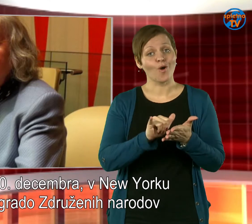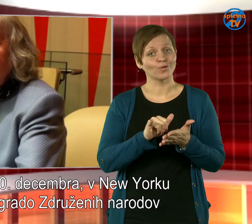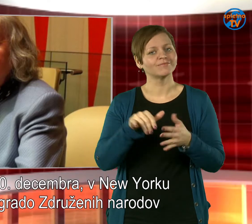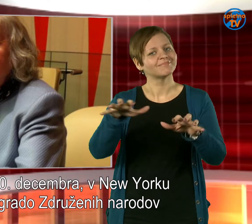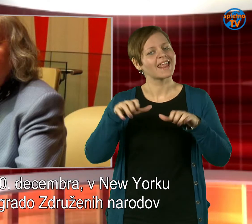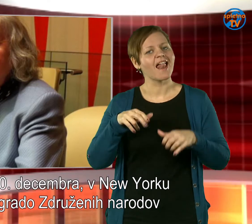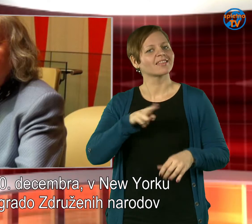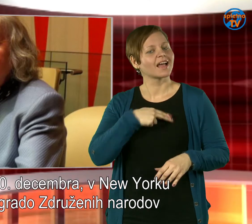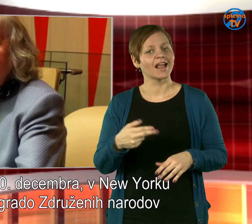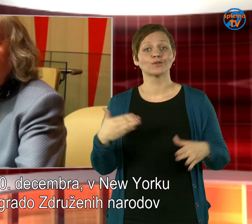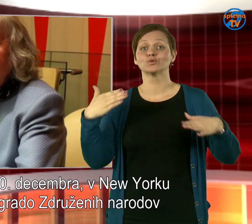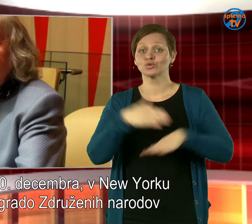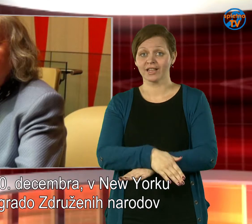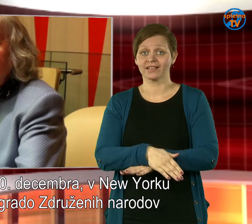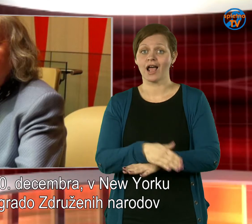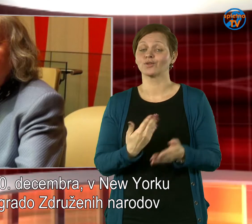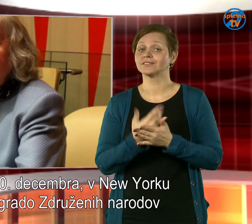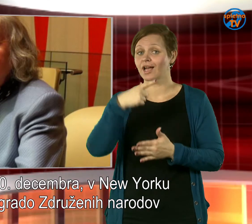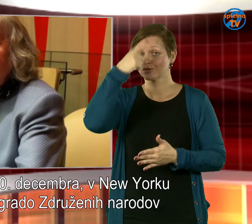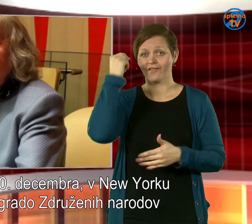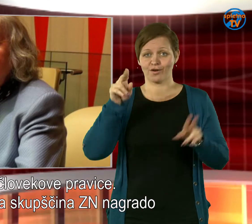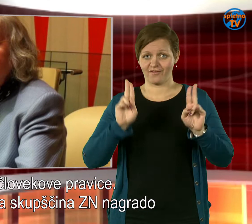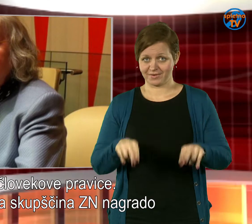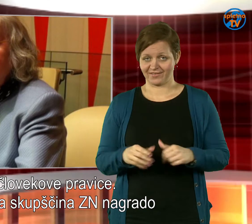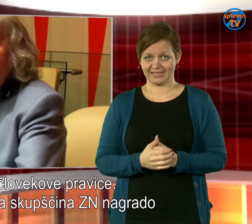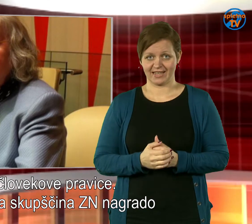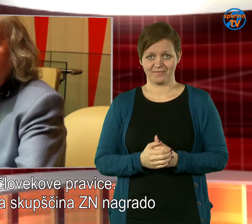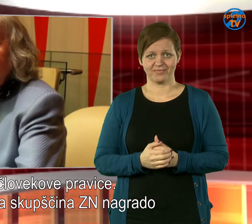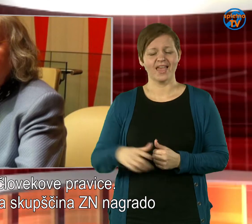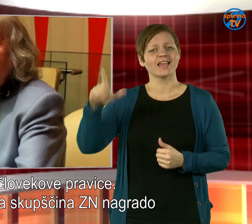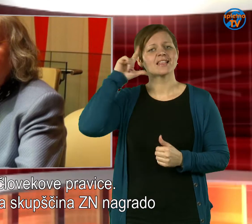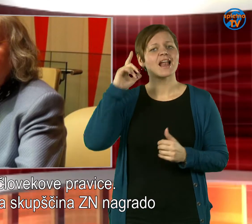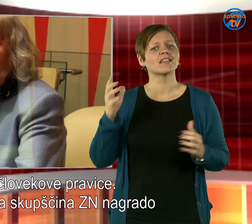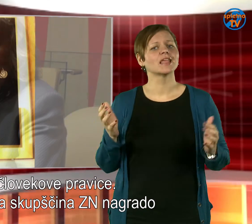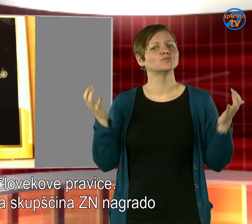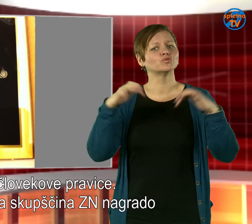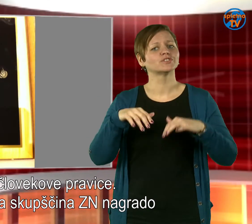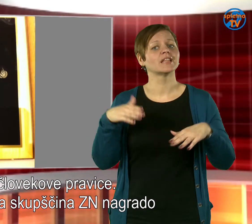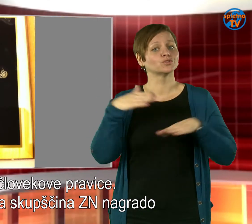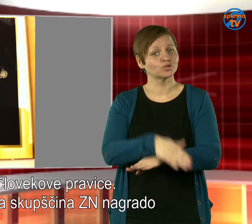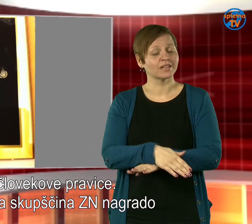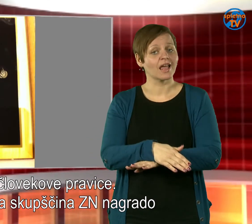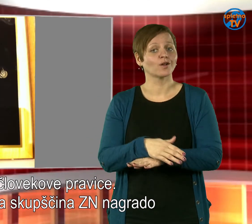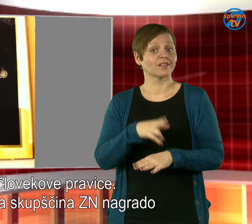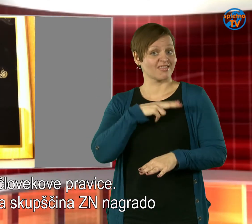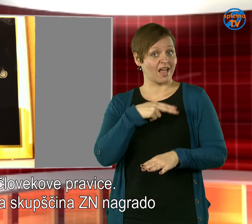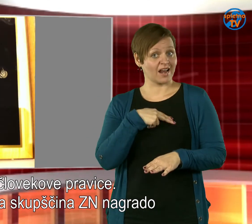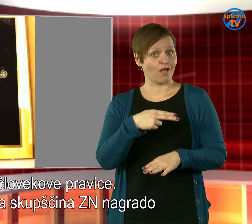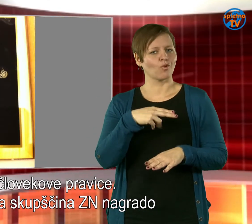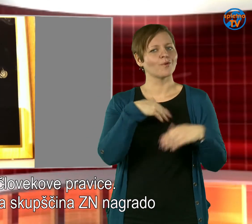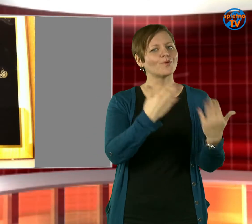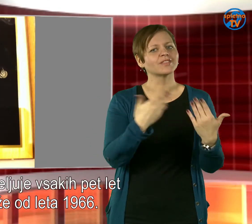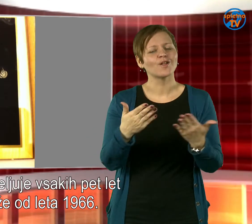Združenih državah Amerike prejela nagrado Združenih narodov za človekove pravice. Generalna skupščina Združenih